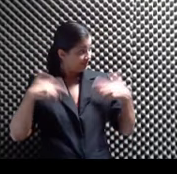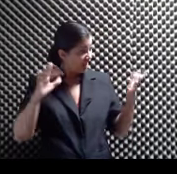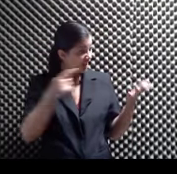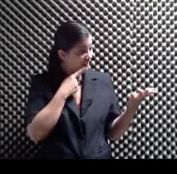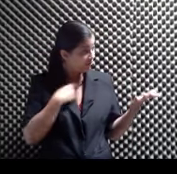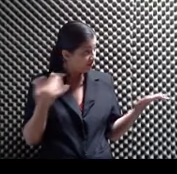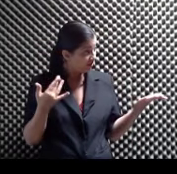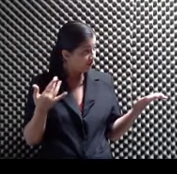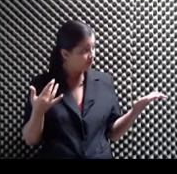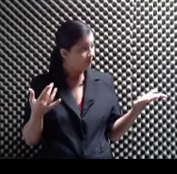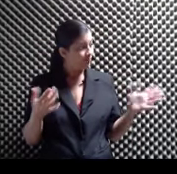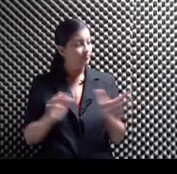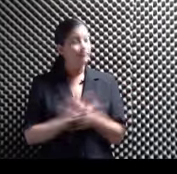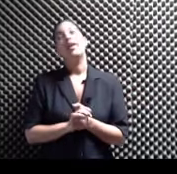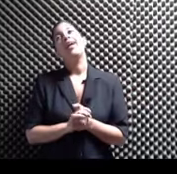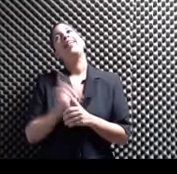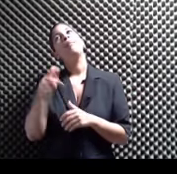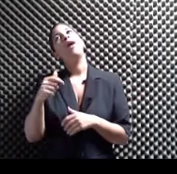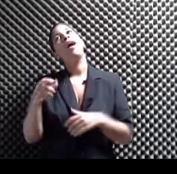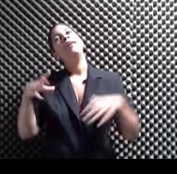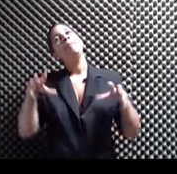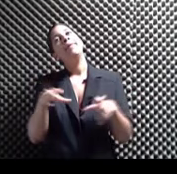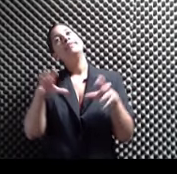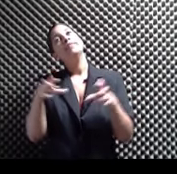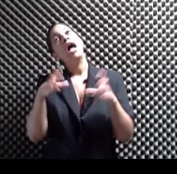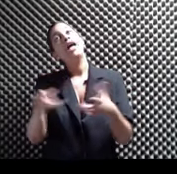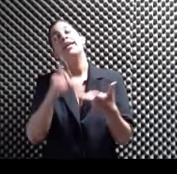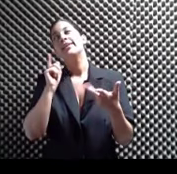amor, coger el masaje.